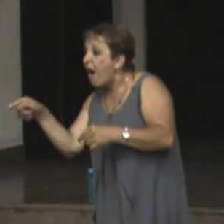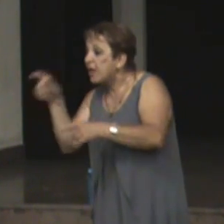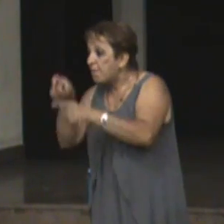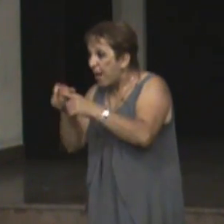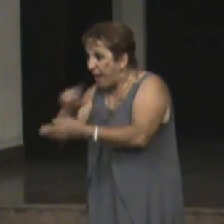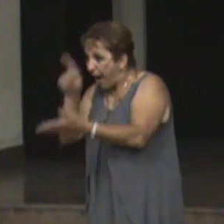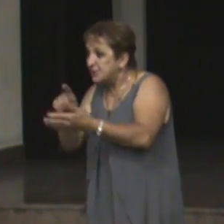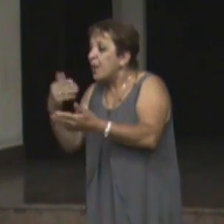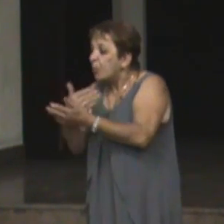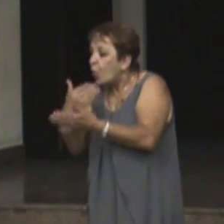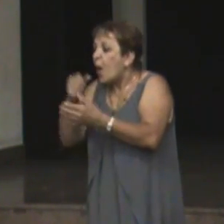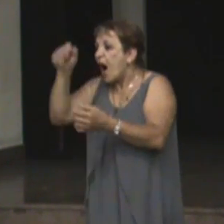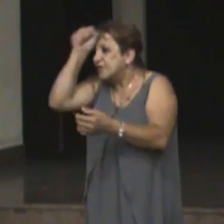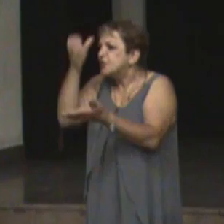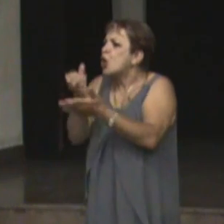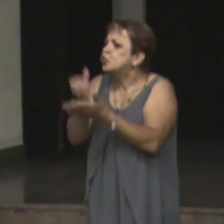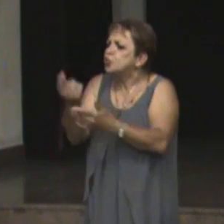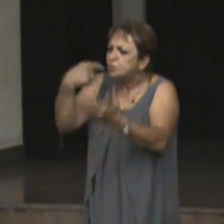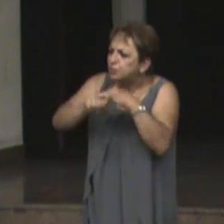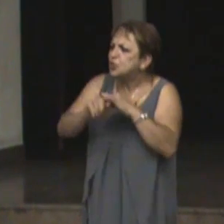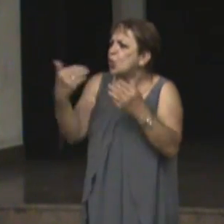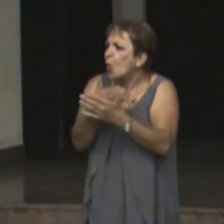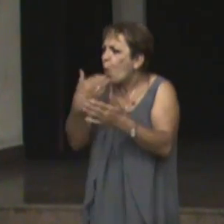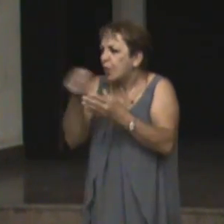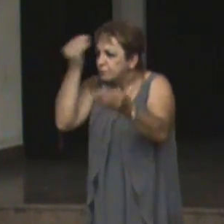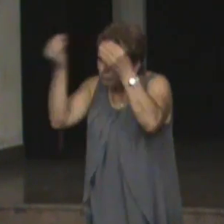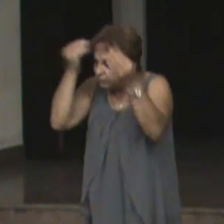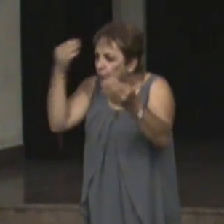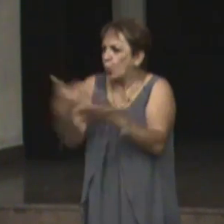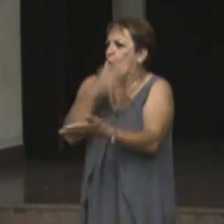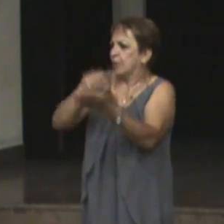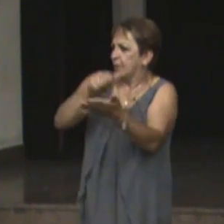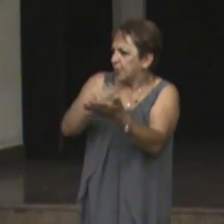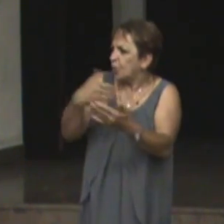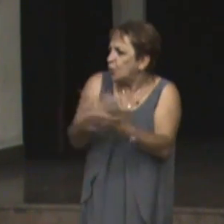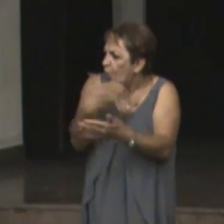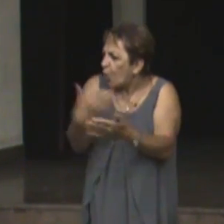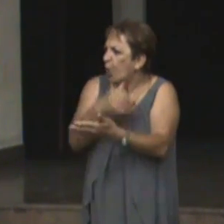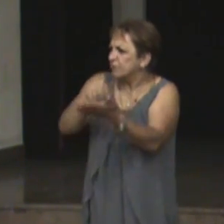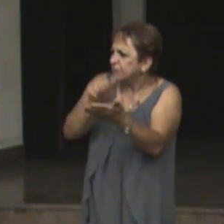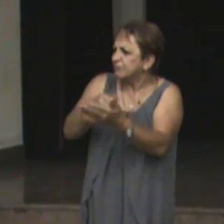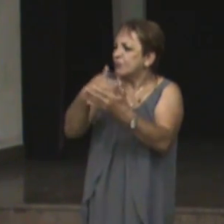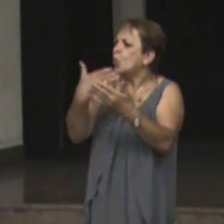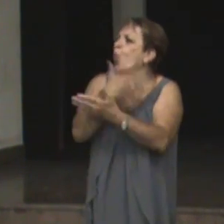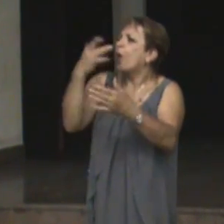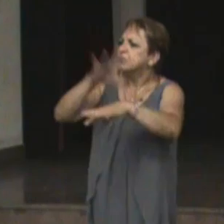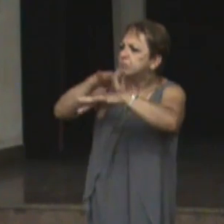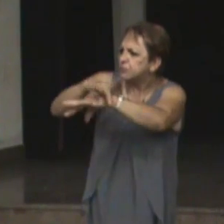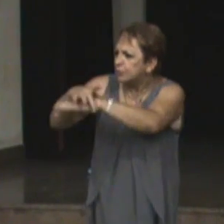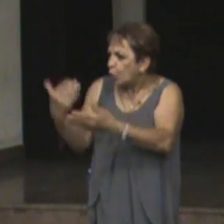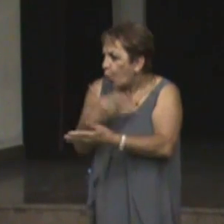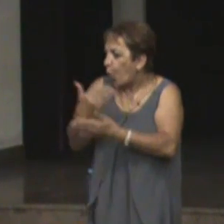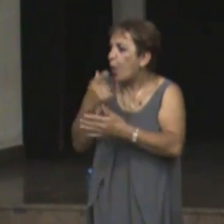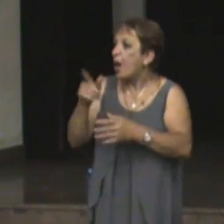Աստվածաշնչյան ինչքան նոր-նոր ուսումնասիրություններ, նոր-նոր հրատարակություններ, նոր-նոր բացահայտումներ,